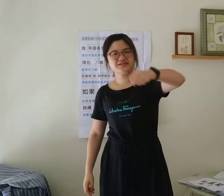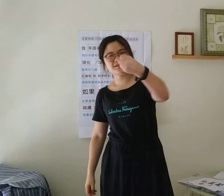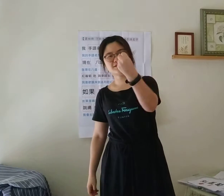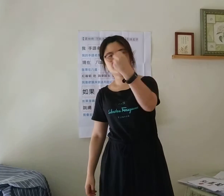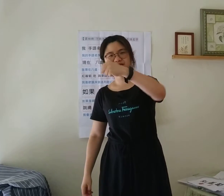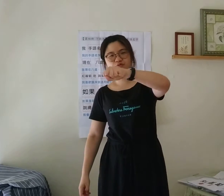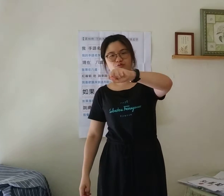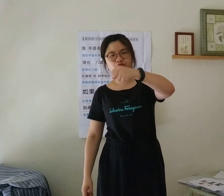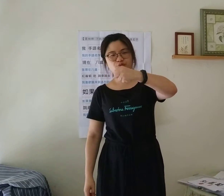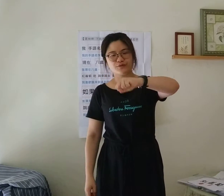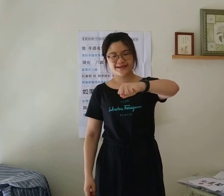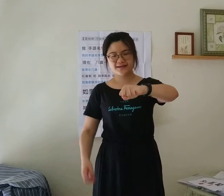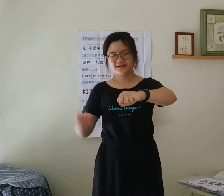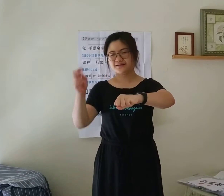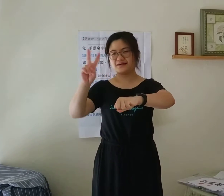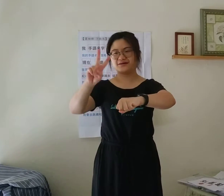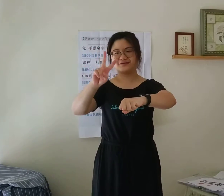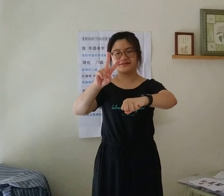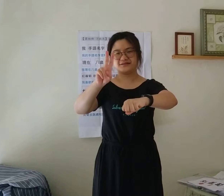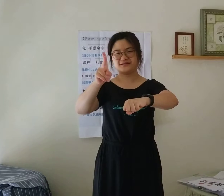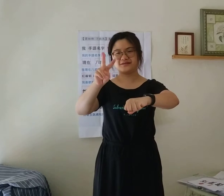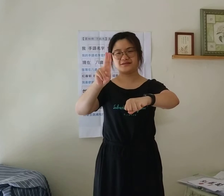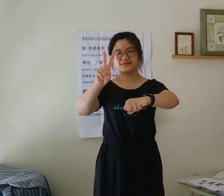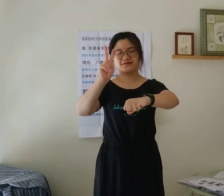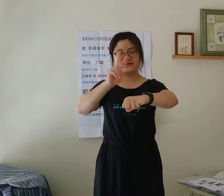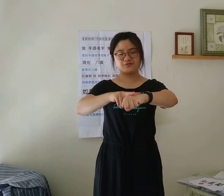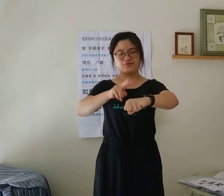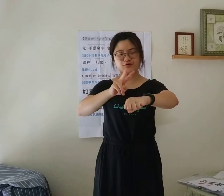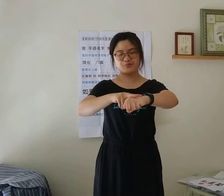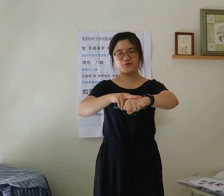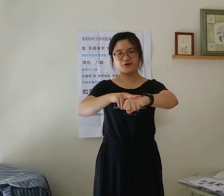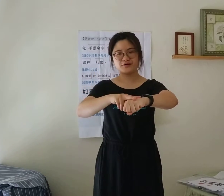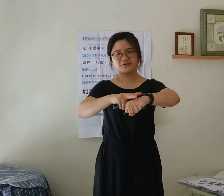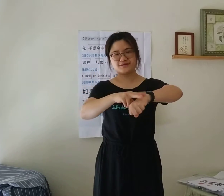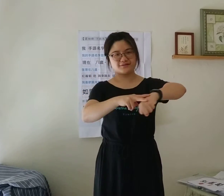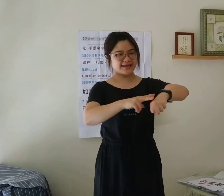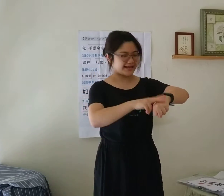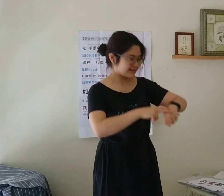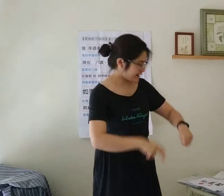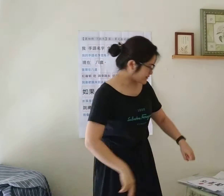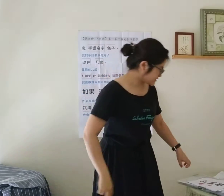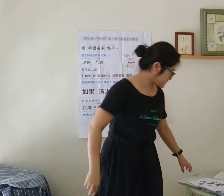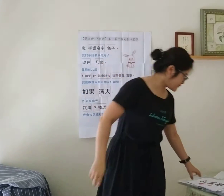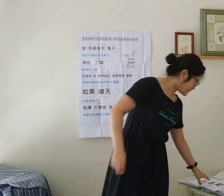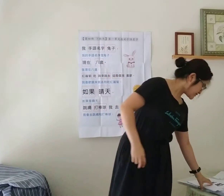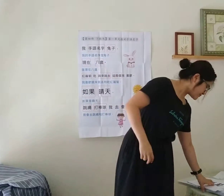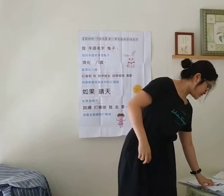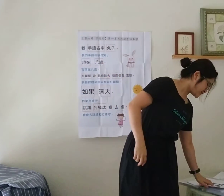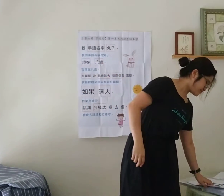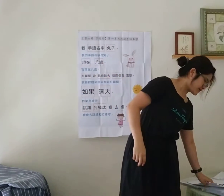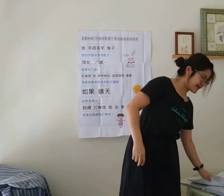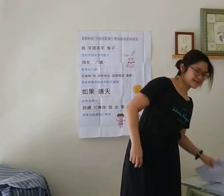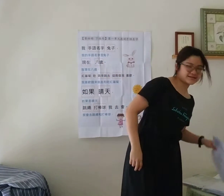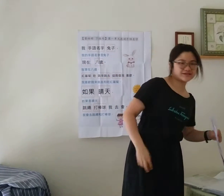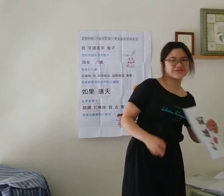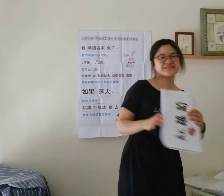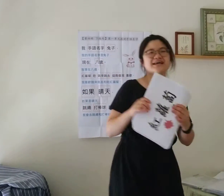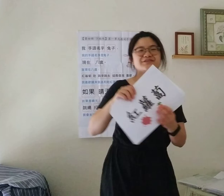你的萝卜腿。然后呢，哎，萝卜有两条线，为什么呢？你们看得清楚这个图